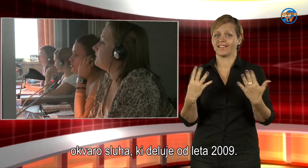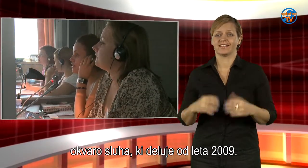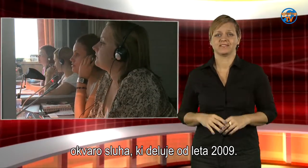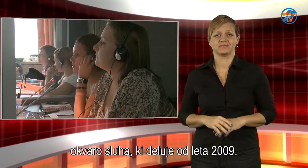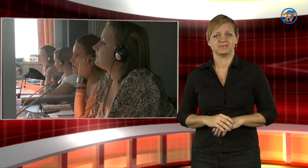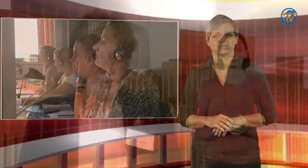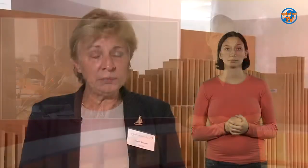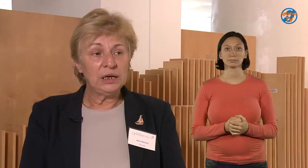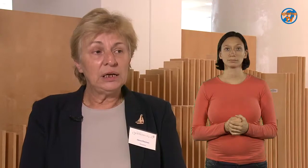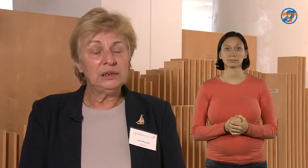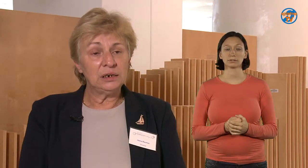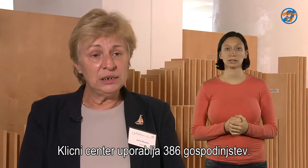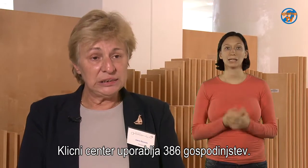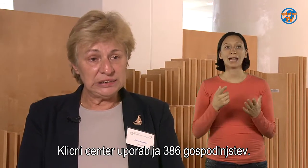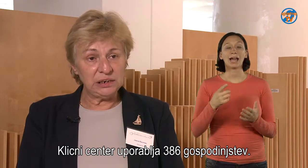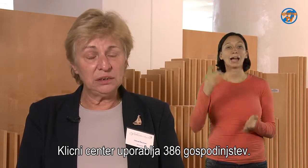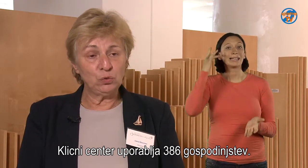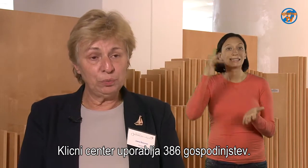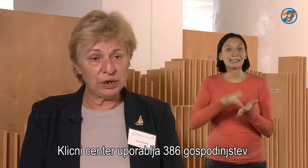2009. Da klicni center uporablja